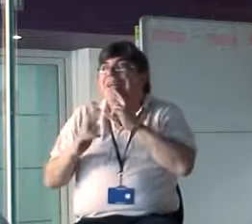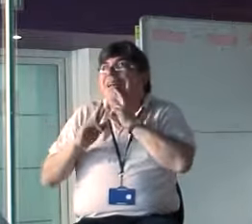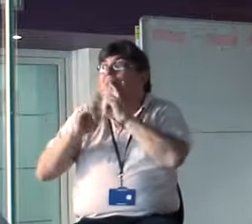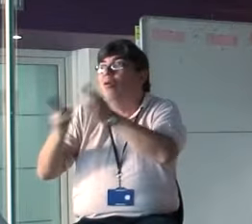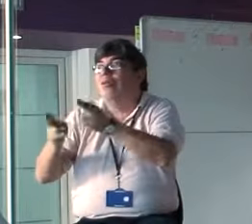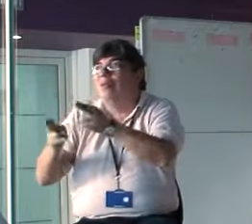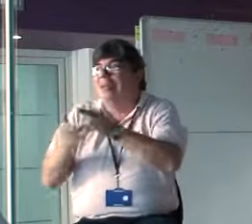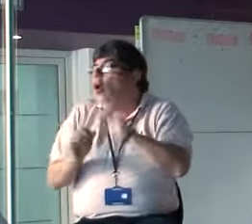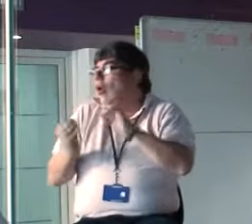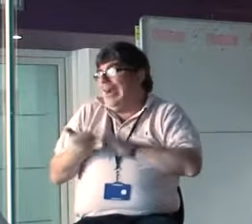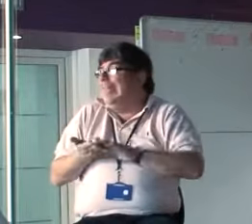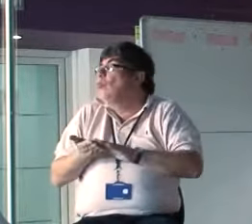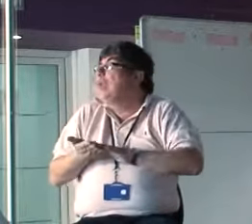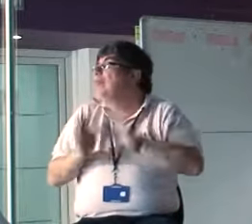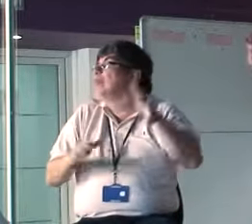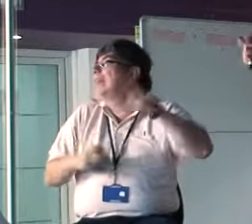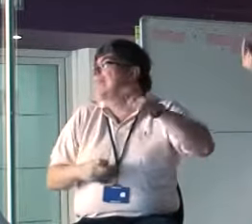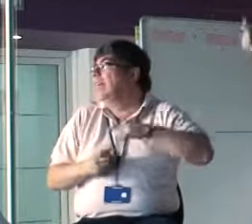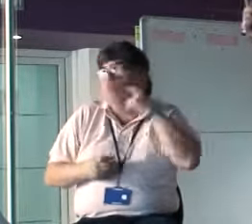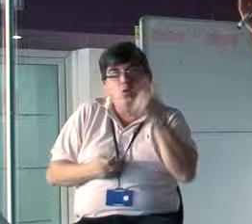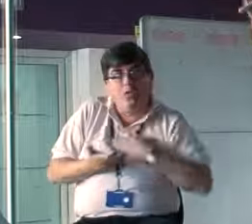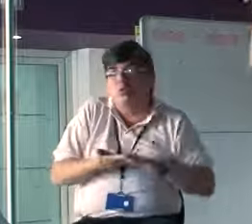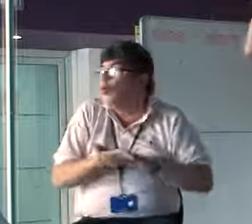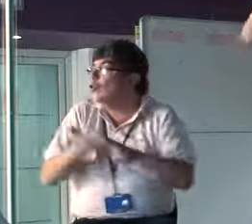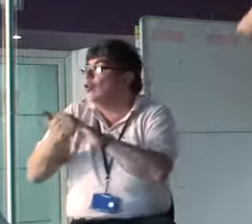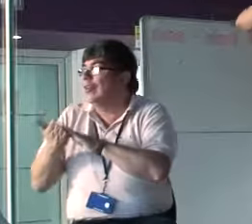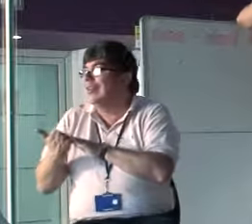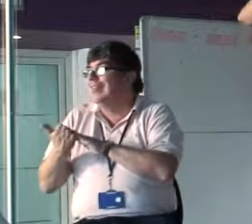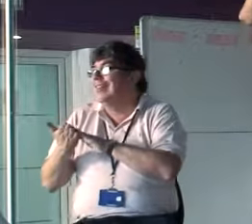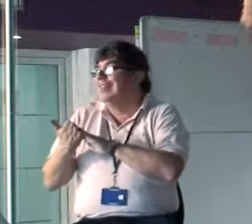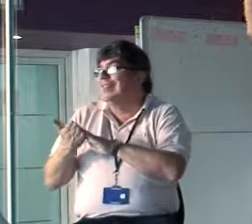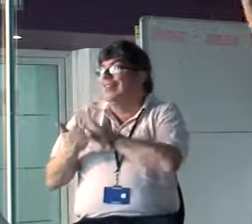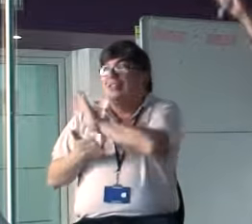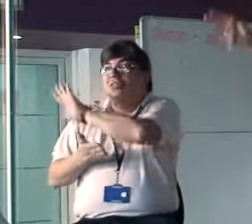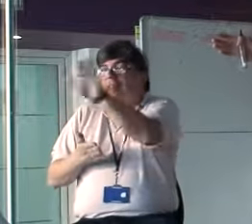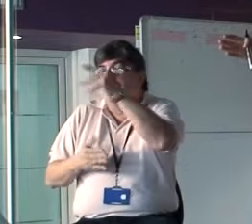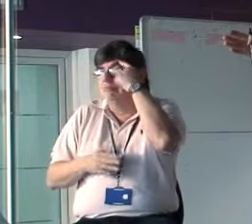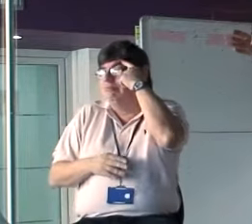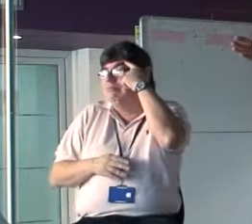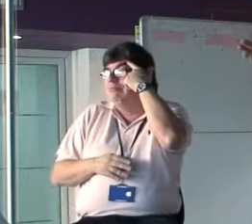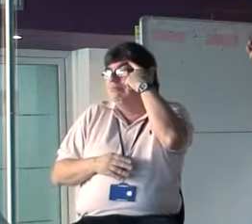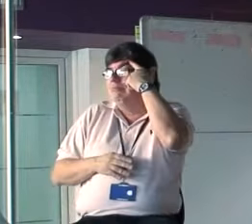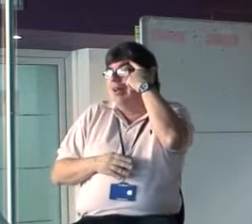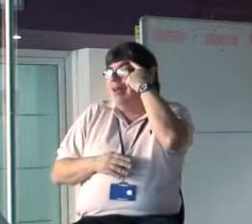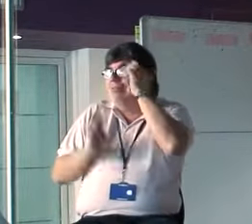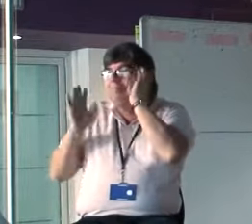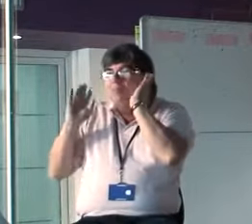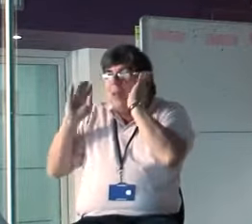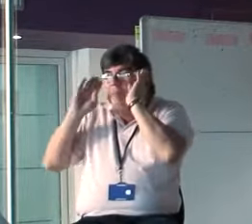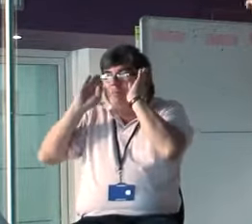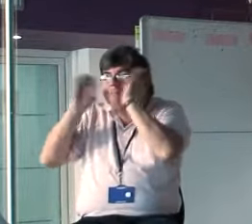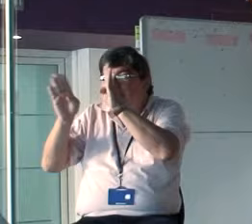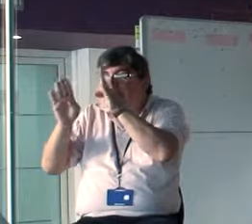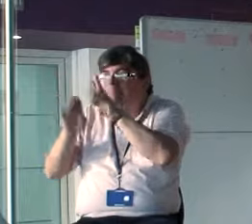resuelve su necesidad. Y en general, si ustedes las miran con detenimiento,